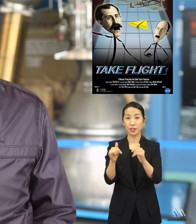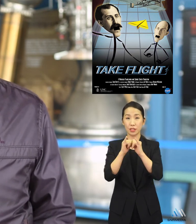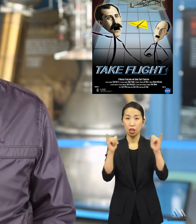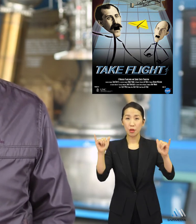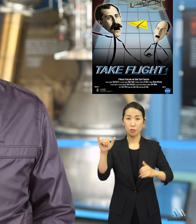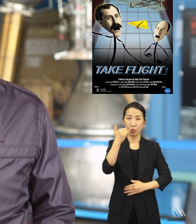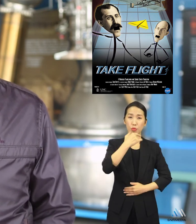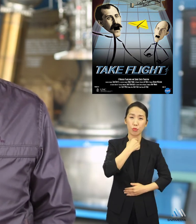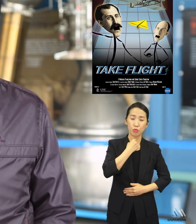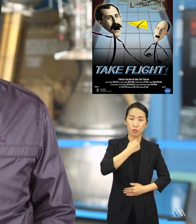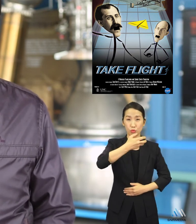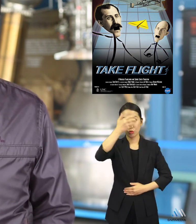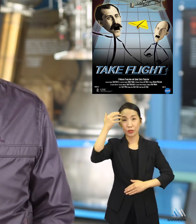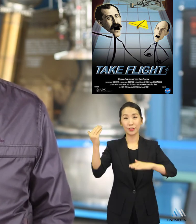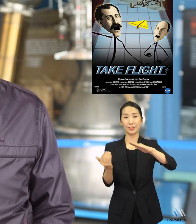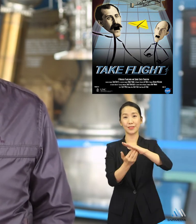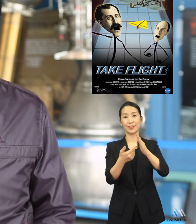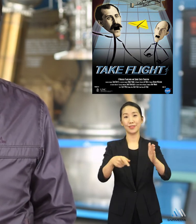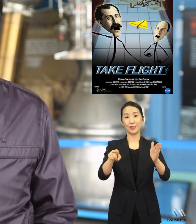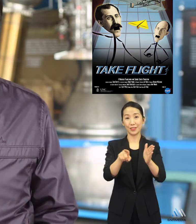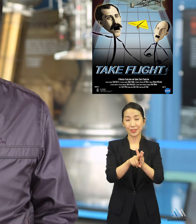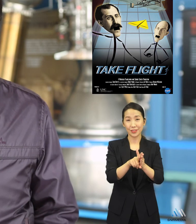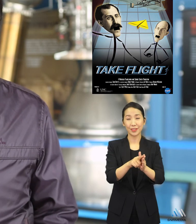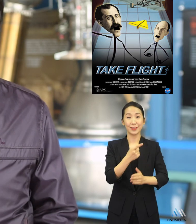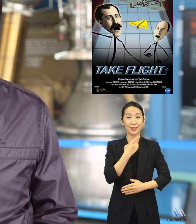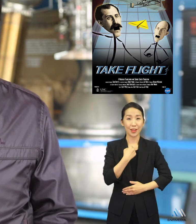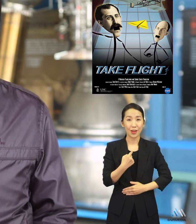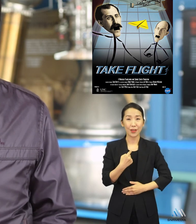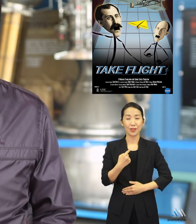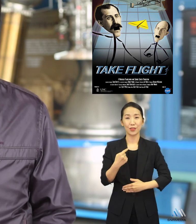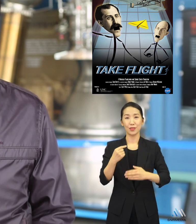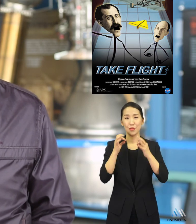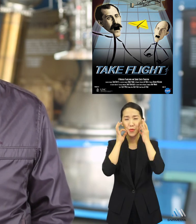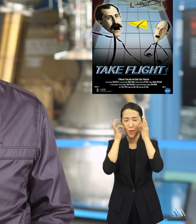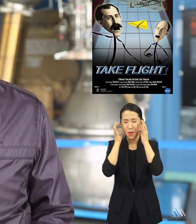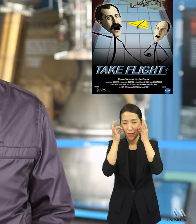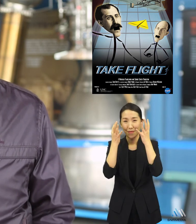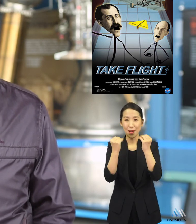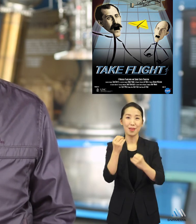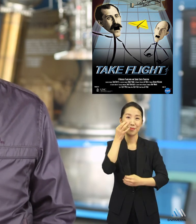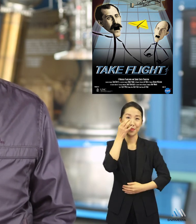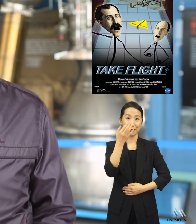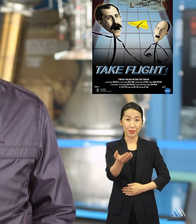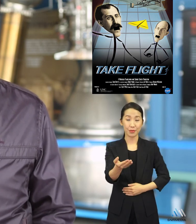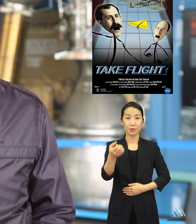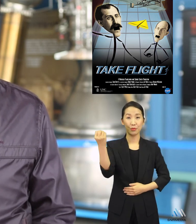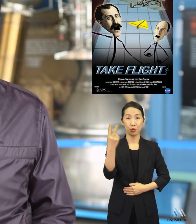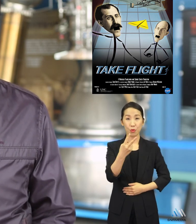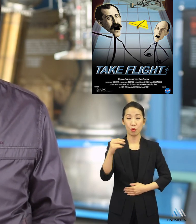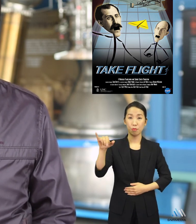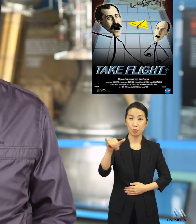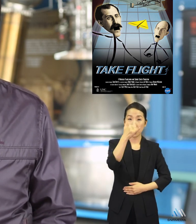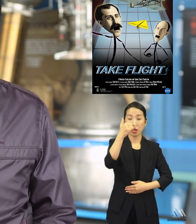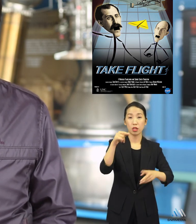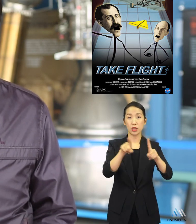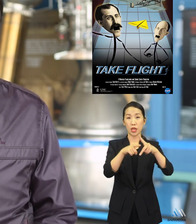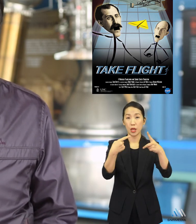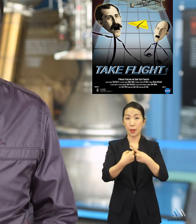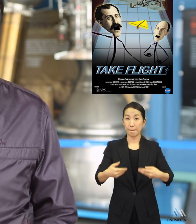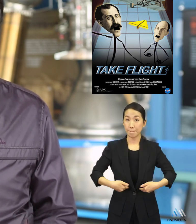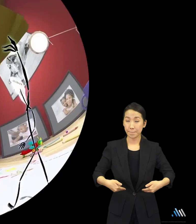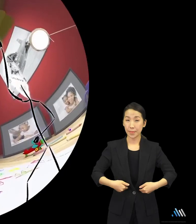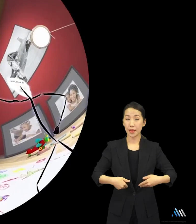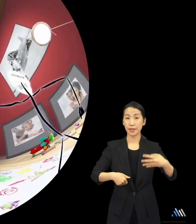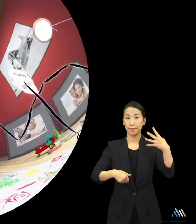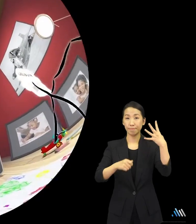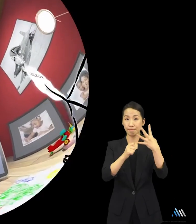인류가 날고자 했던 꿈을 이루기 위해 했던 많은 사람들의 노력을 보여줍니다. 더불어서 비행을 이해하는 데 필요한 네 가지